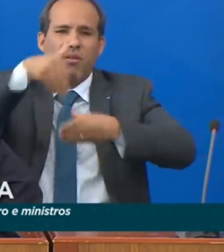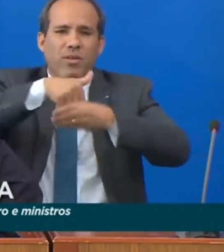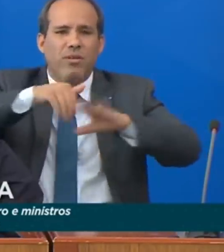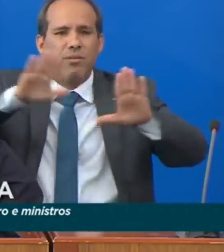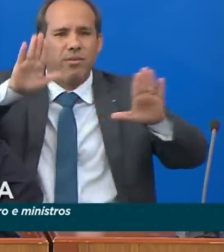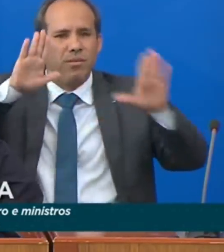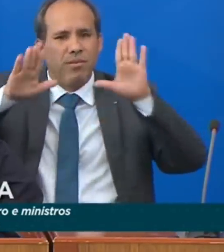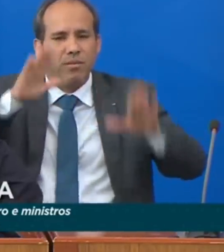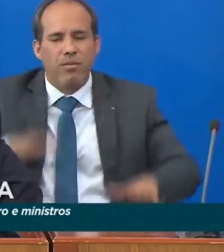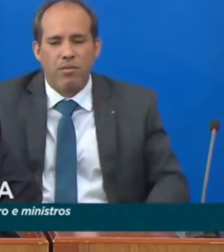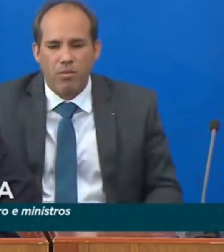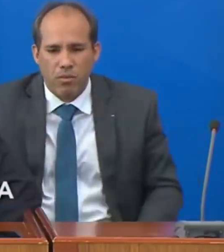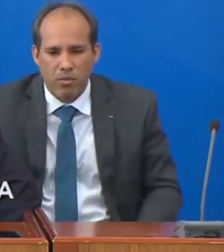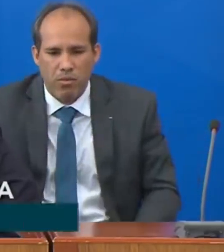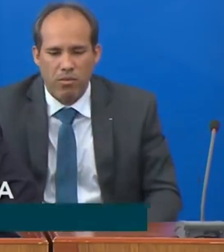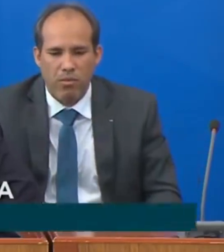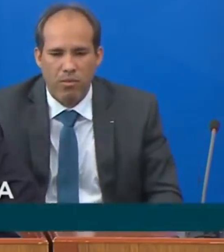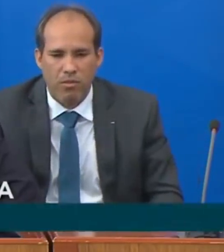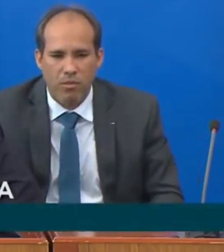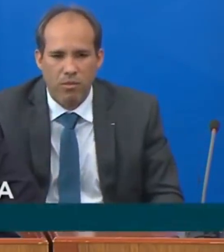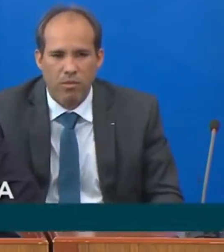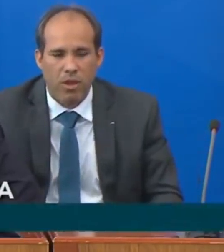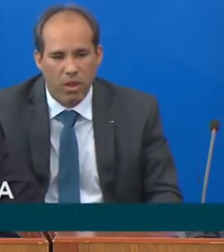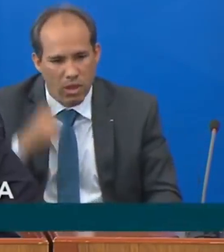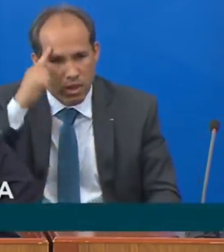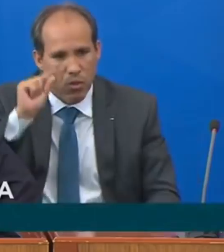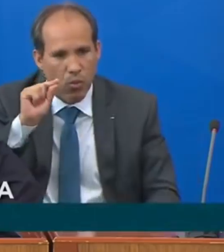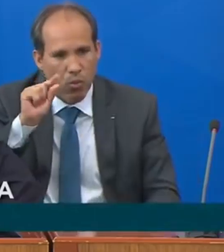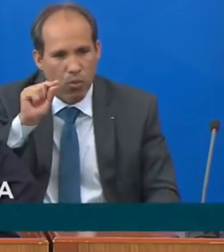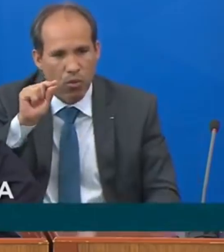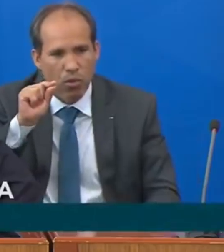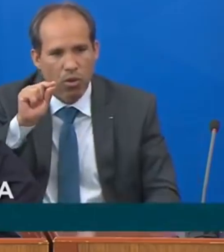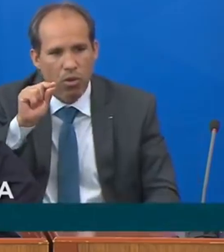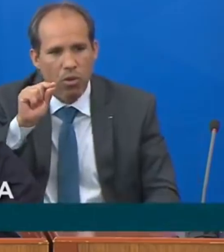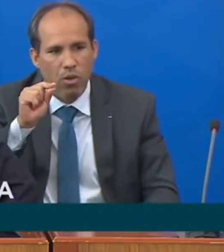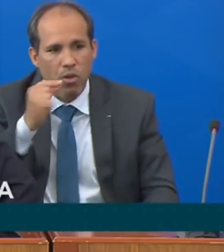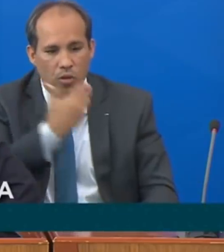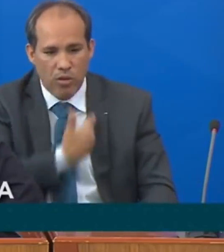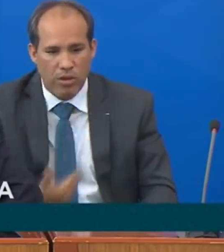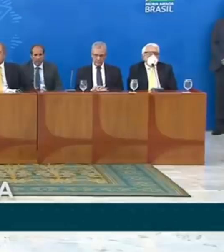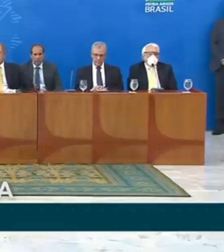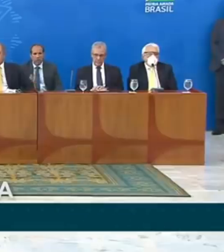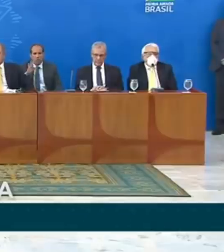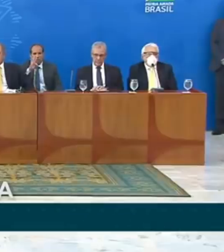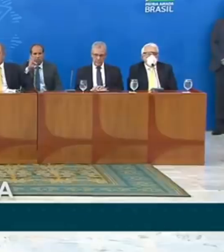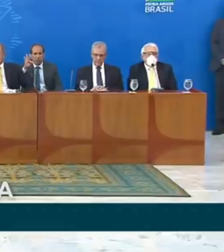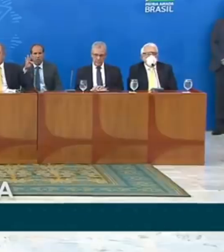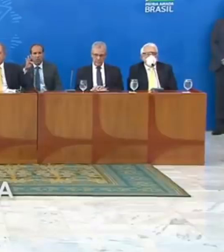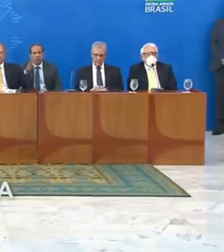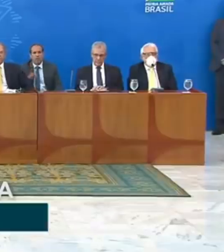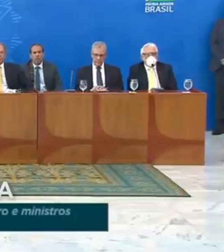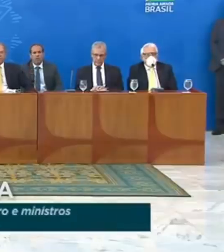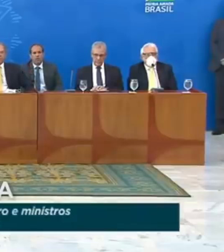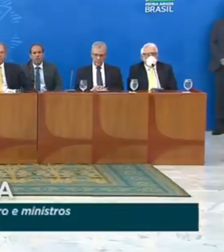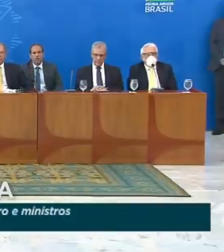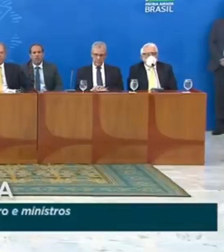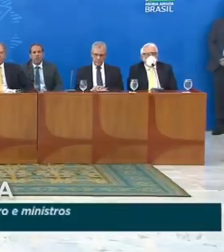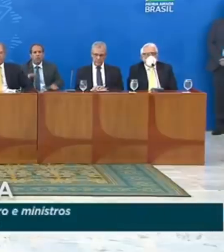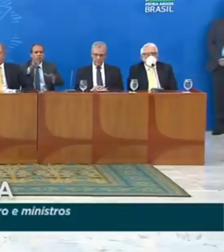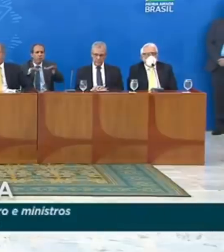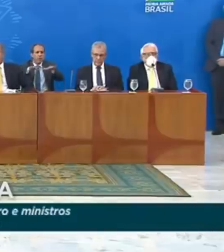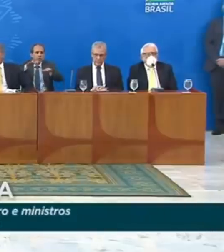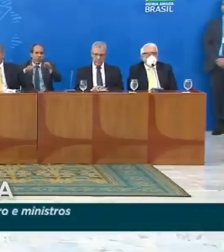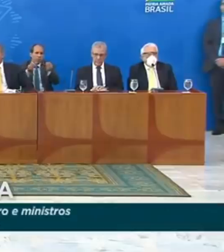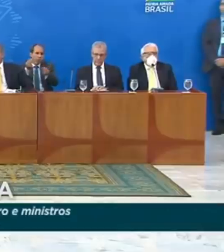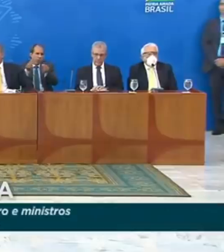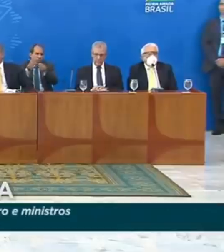coerência conceitual, a ideia de que o peso do Estado é demasiado na economia brasileira, particularmente a